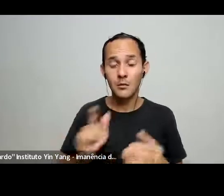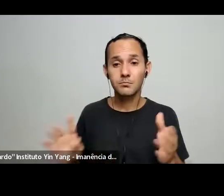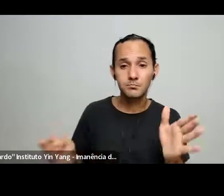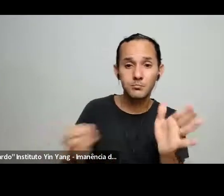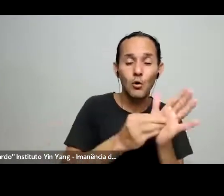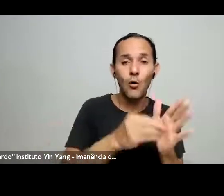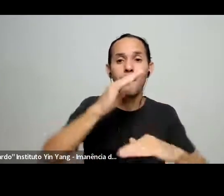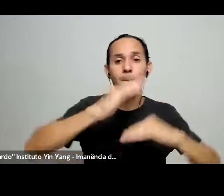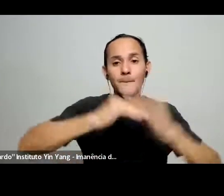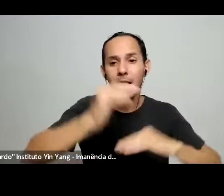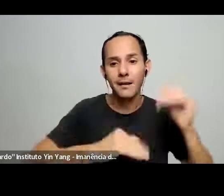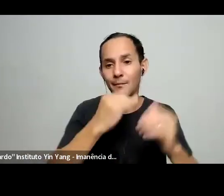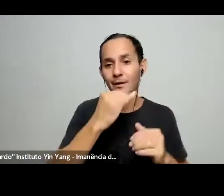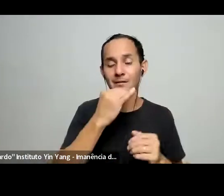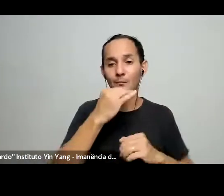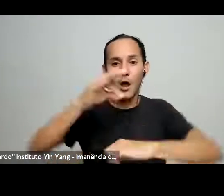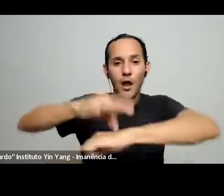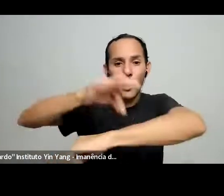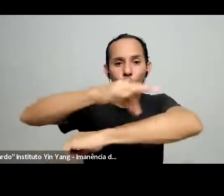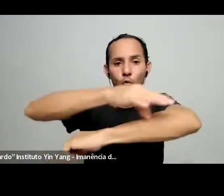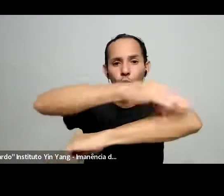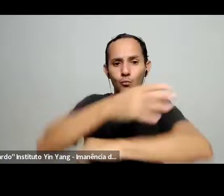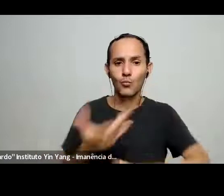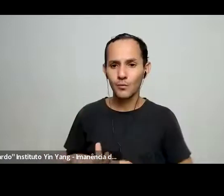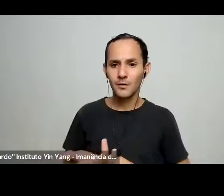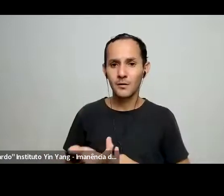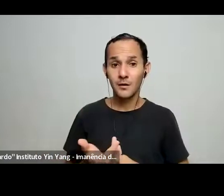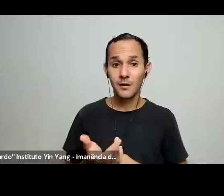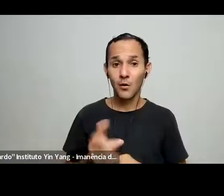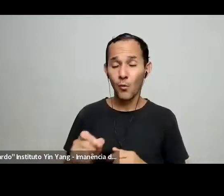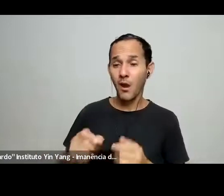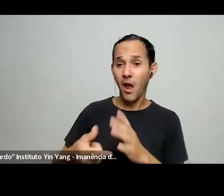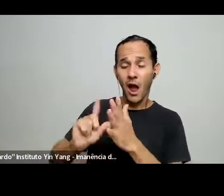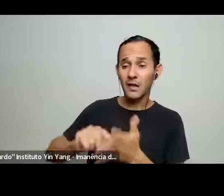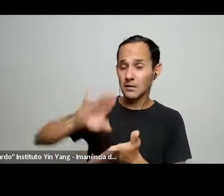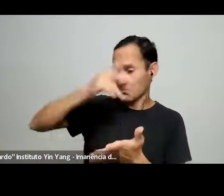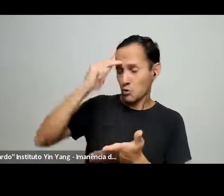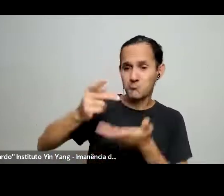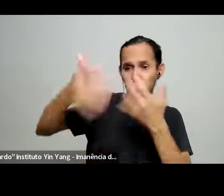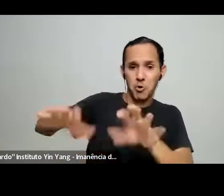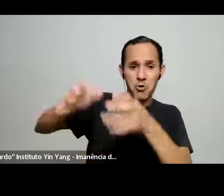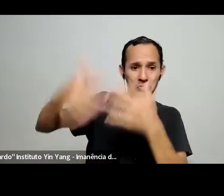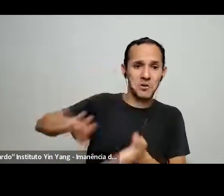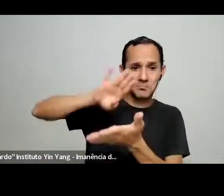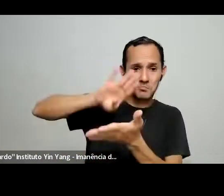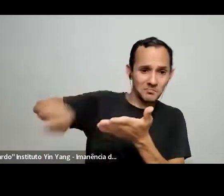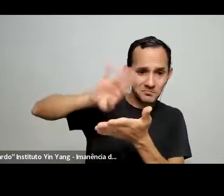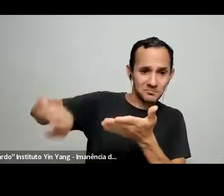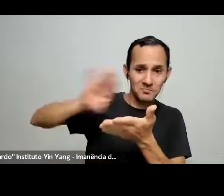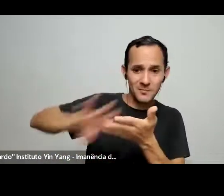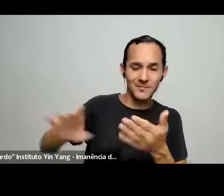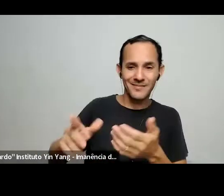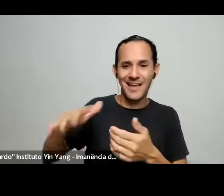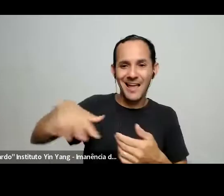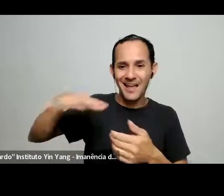algumas práticas, como, por exemplo, a acupuntura, que foi tão negada e tão defesa